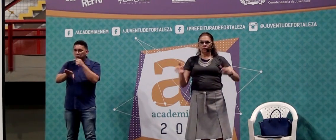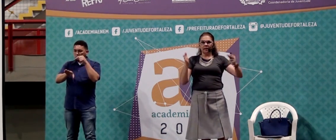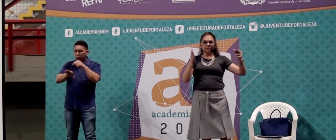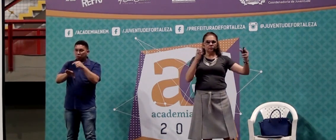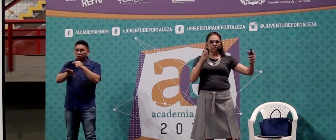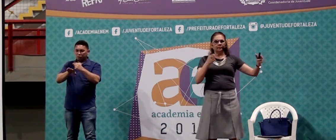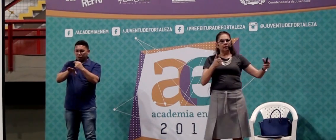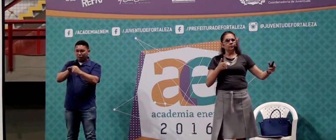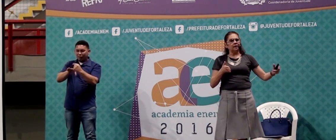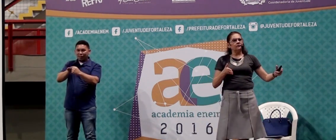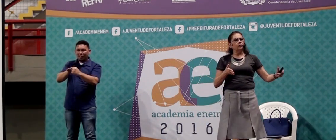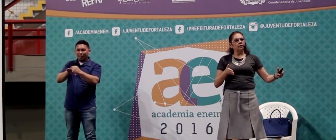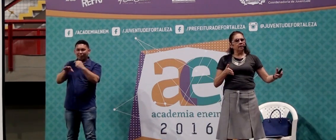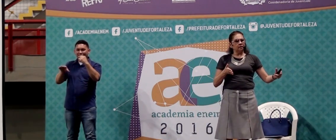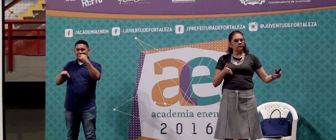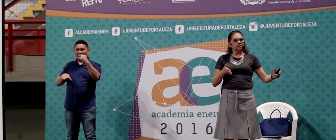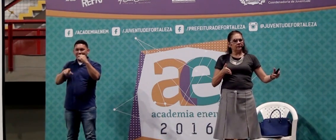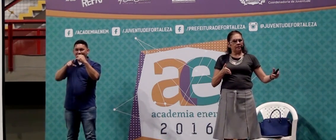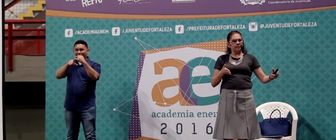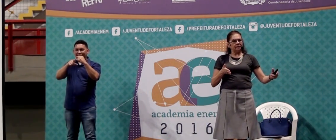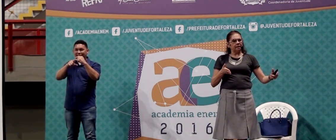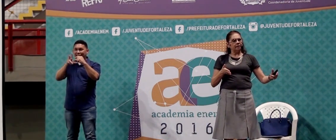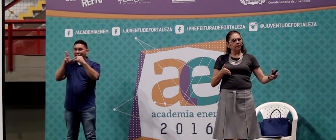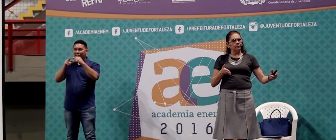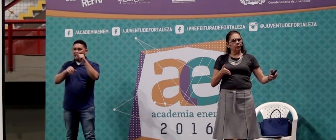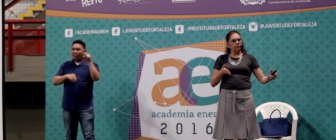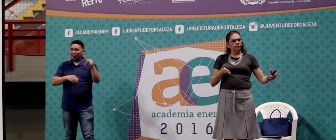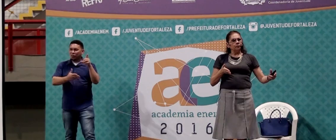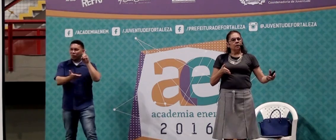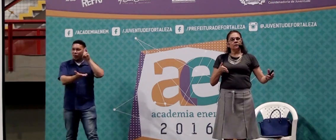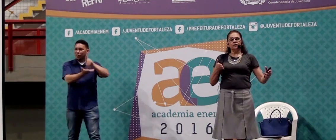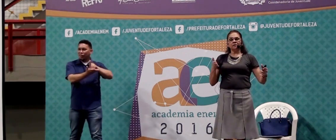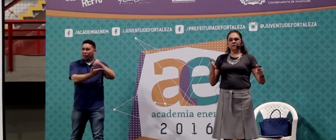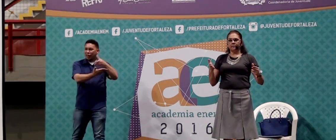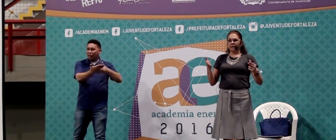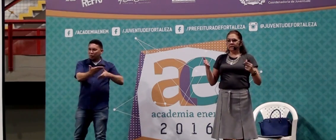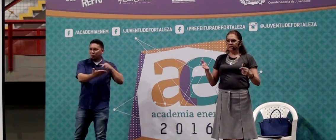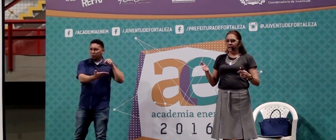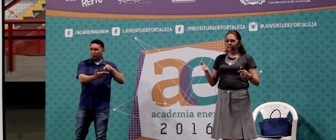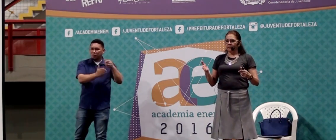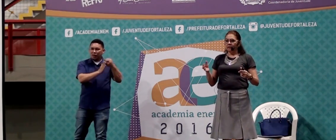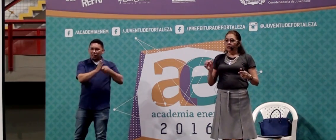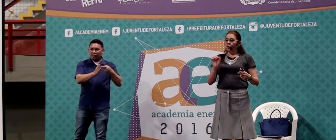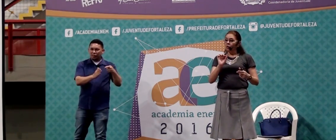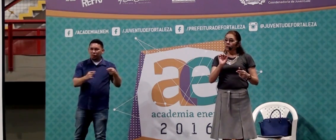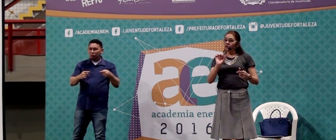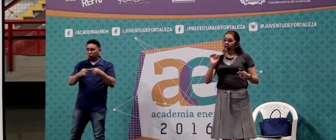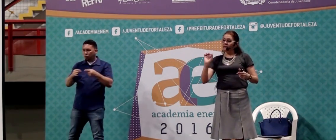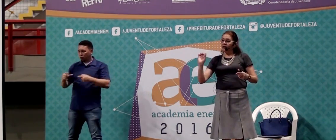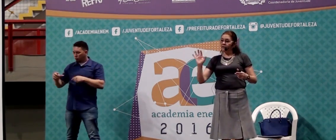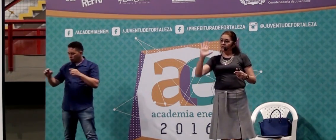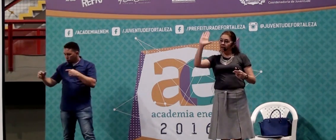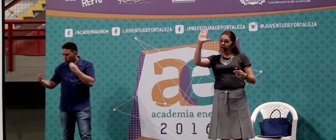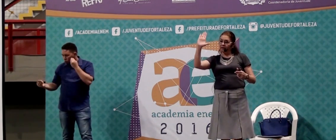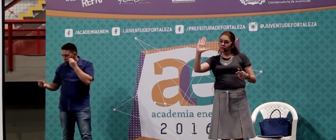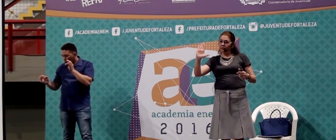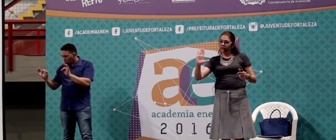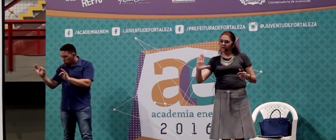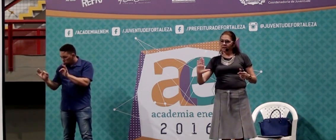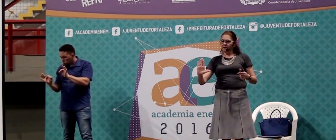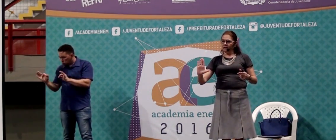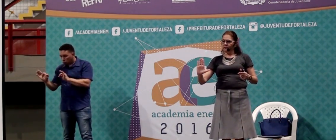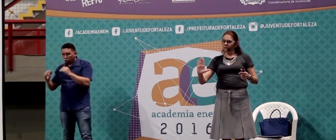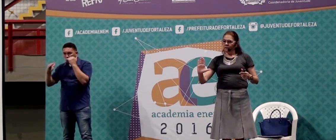rascunho é do mesmo tamanho da folha que você vai passar limpo. E você percebe como já vai ficar a